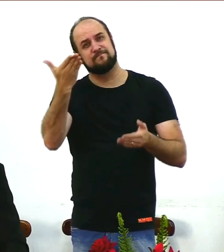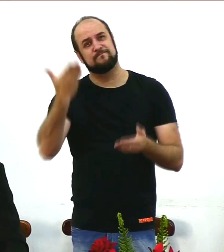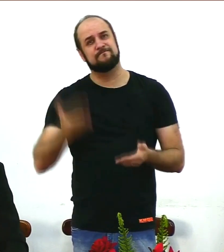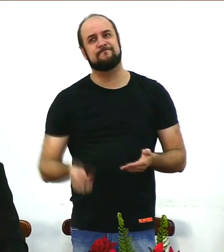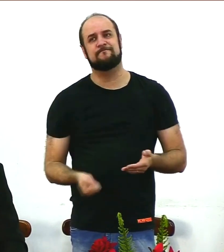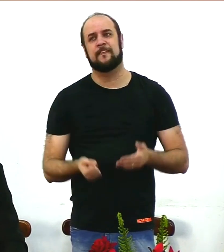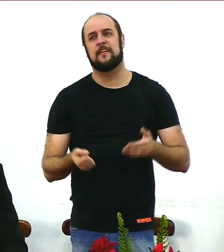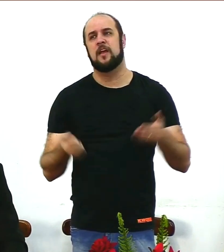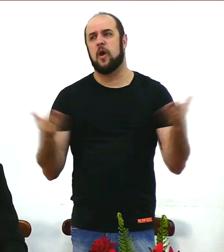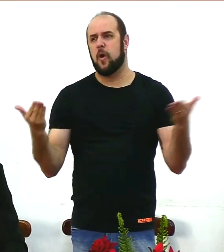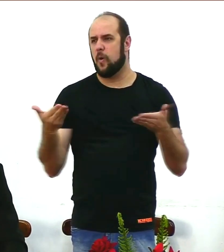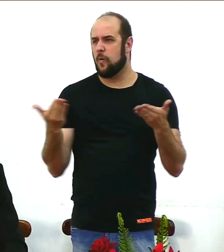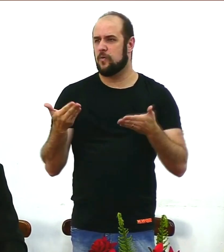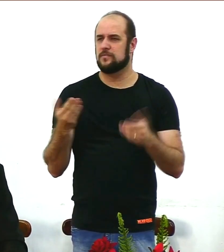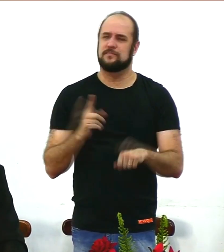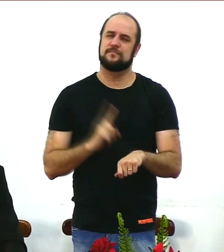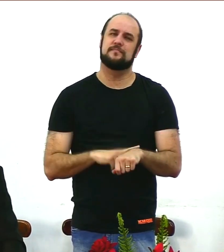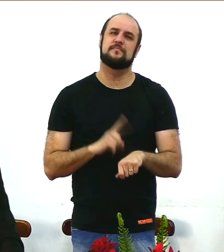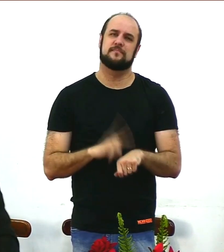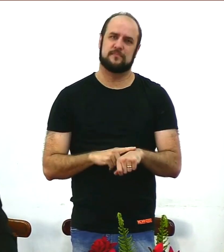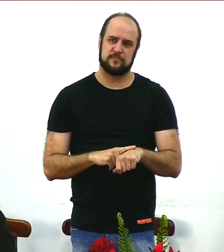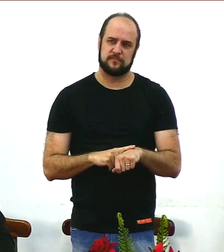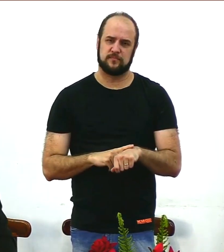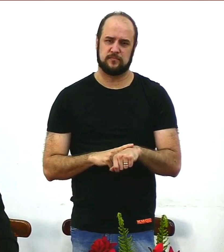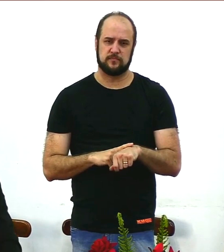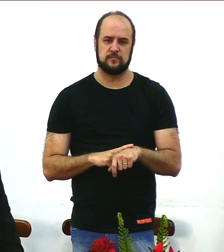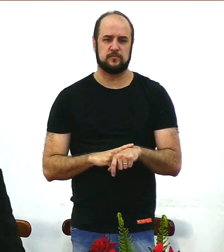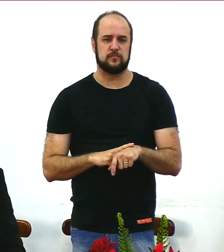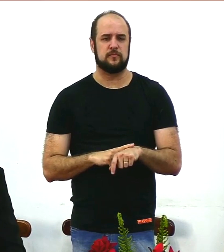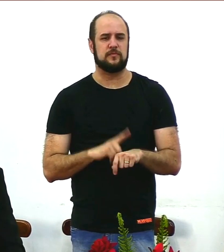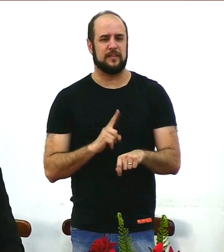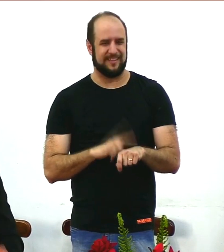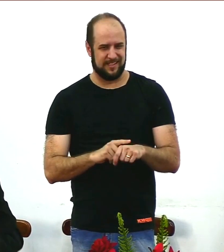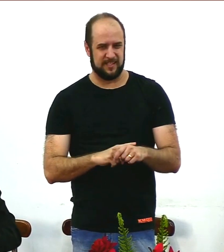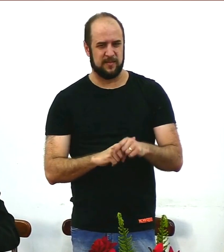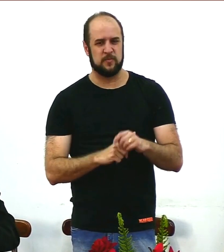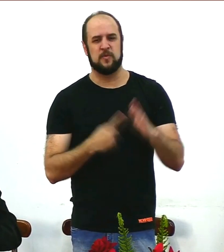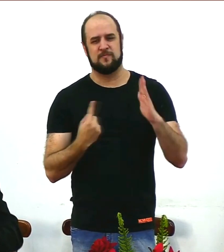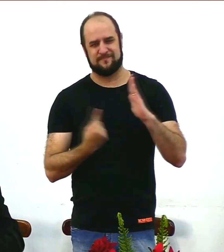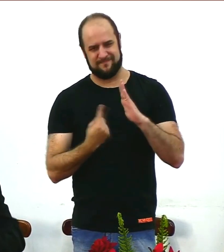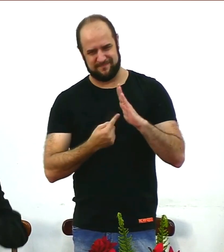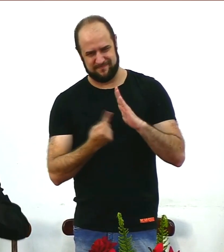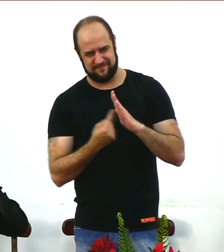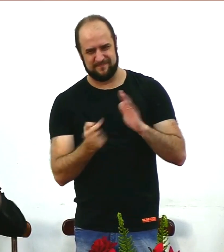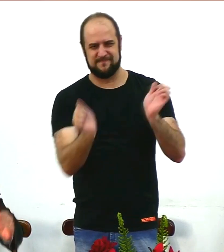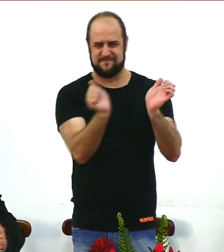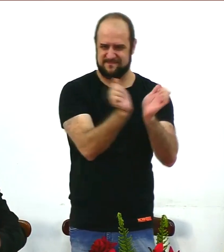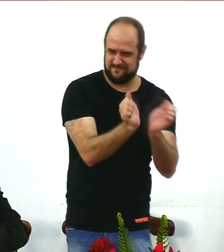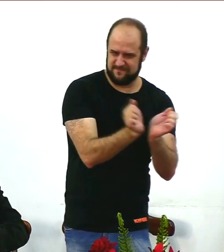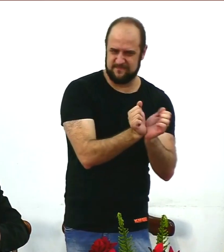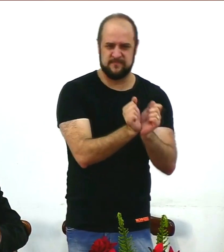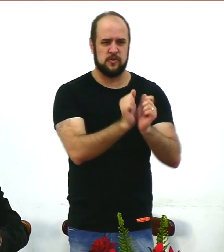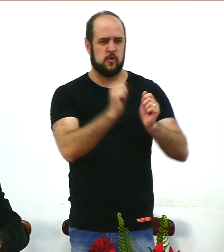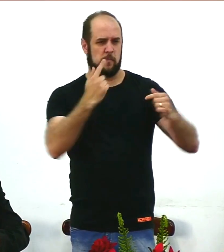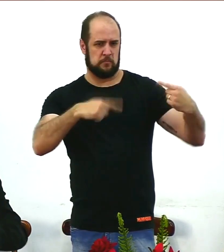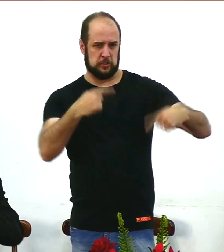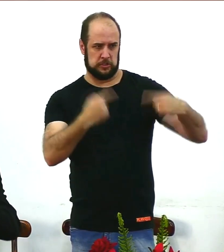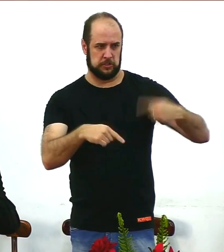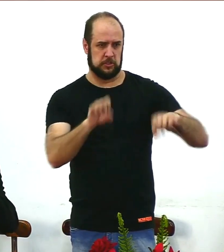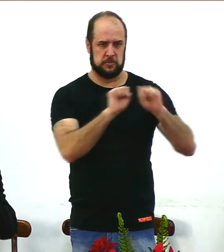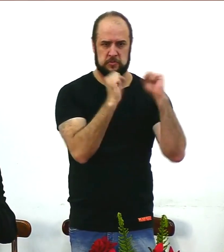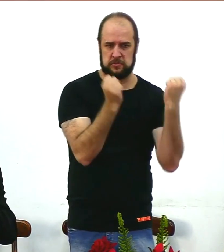voltaram a Jerusalém, guiados, conduzidos por alguns homens, como Esdras, Neemias e tantos